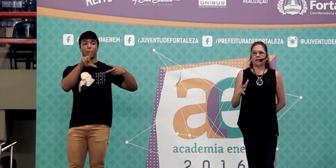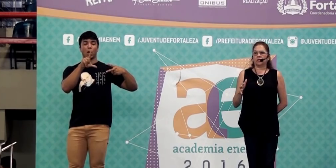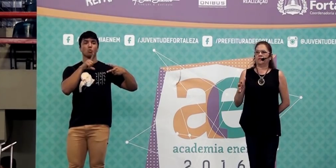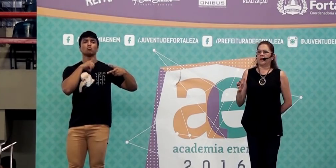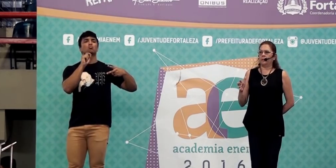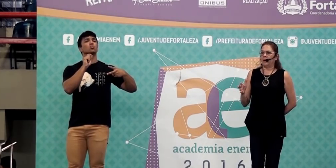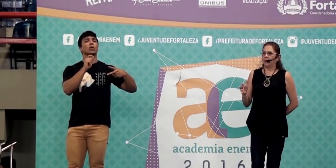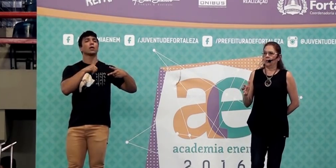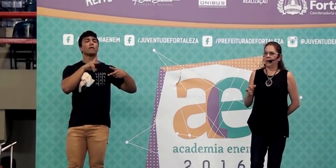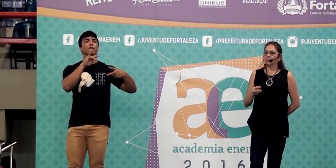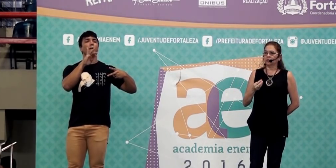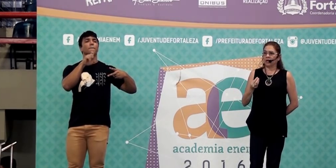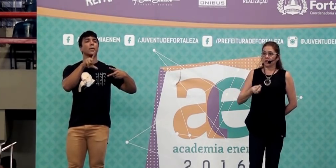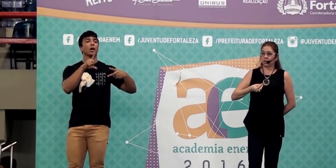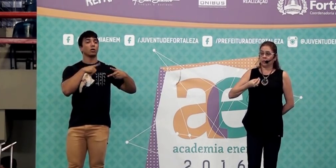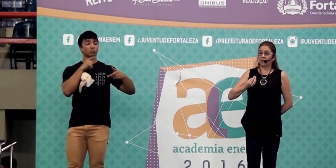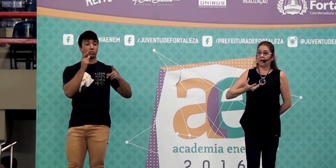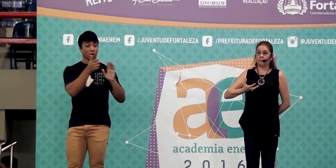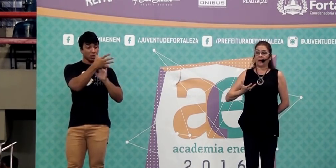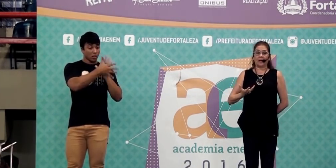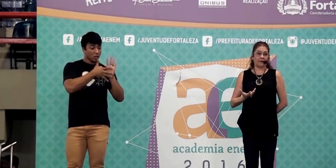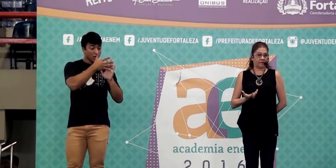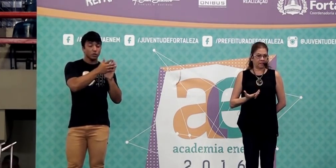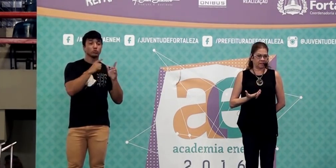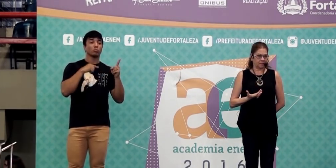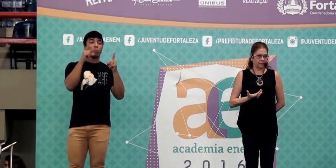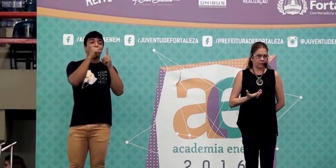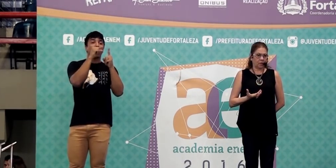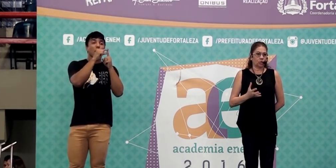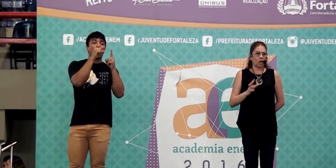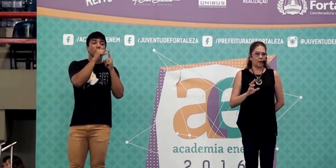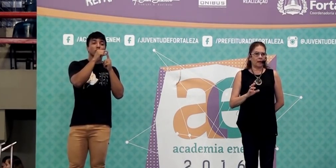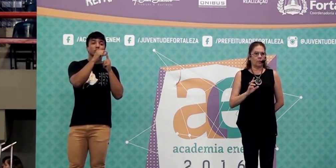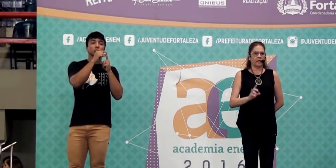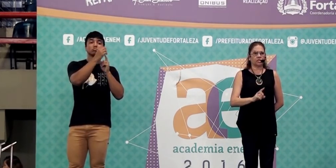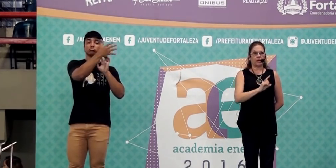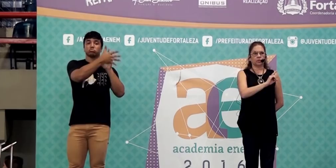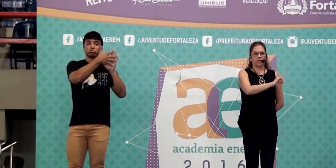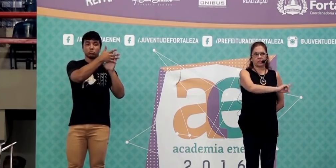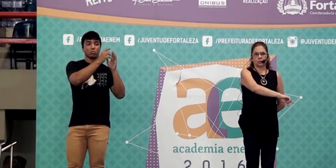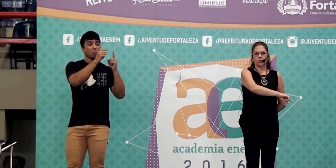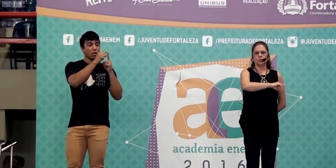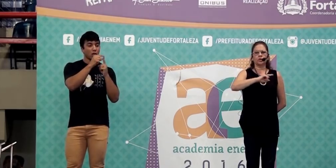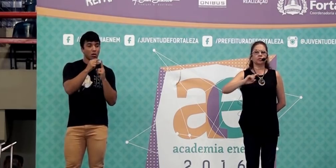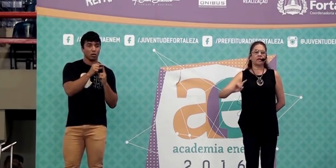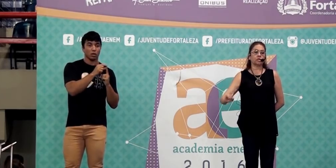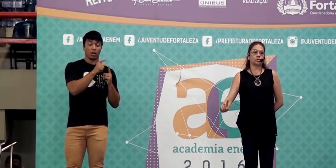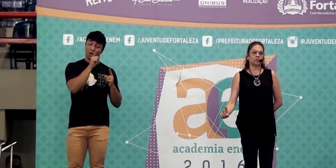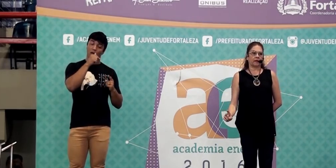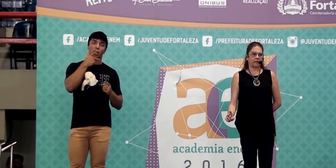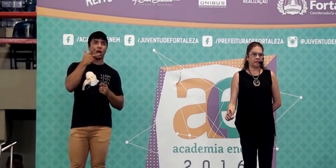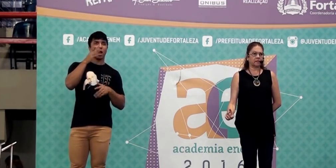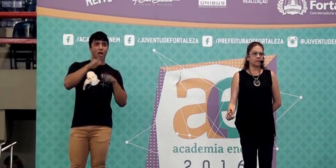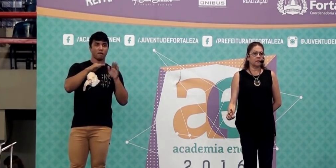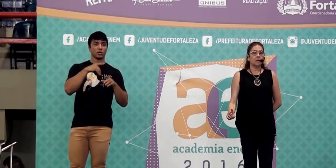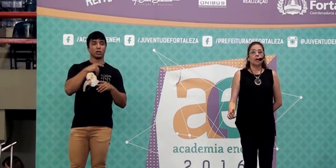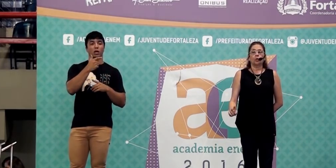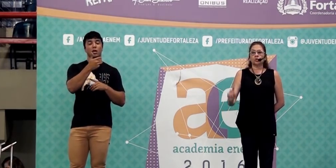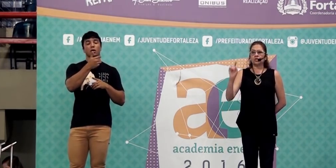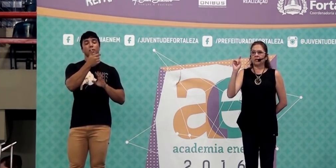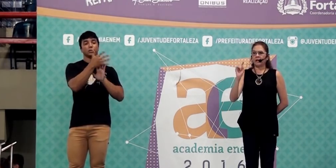o que é linguagem verbal? É um texto que tem palavras. Normalmente é o texto 1 e o texto